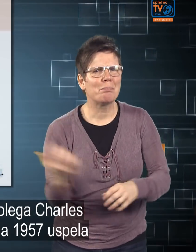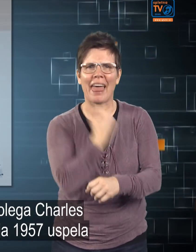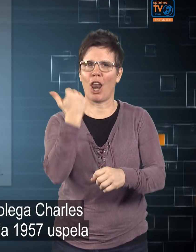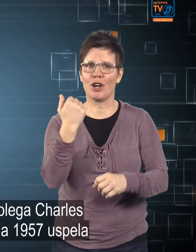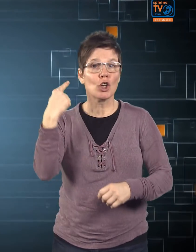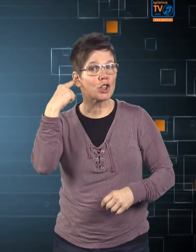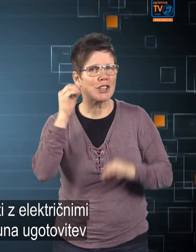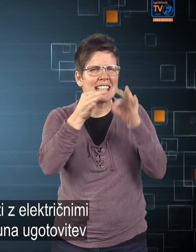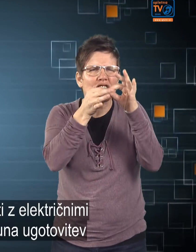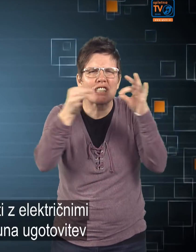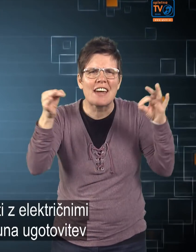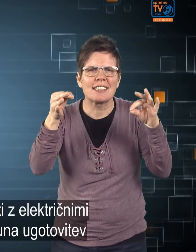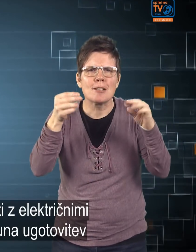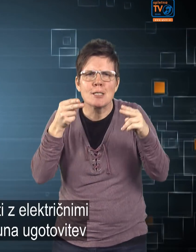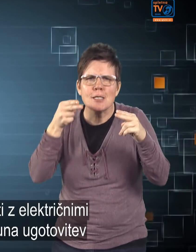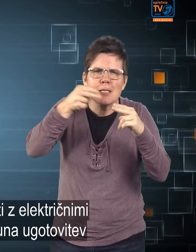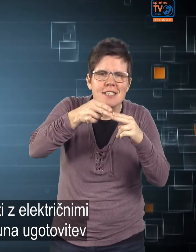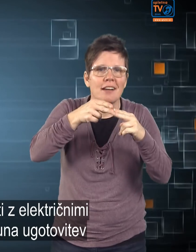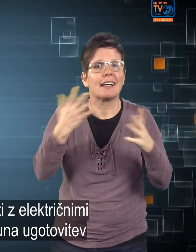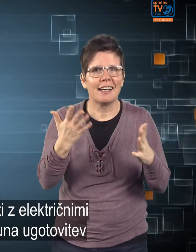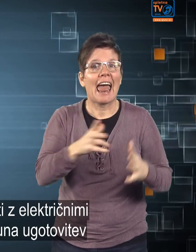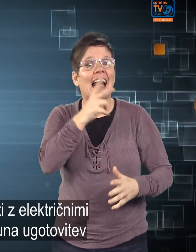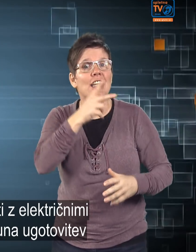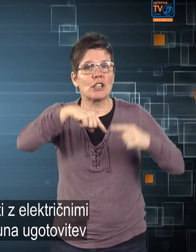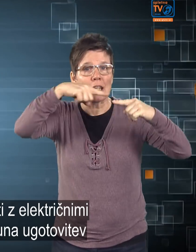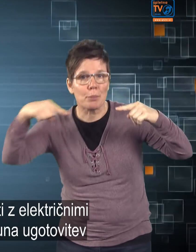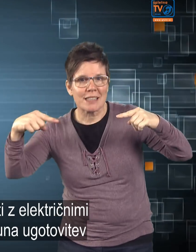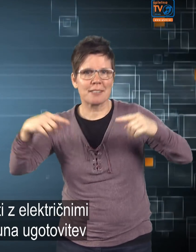spodbuditi z električnimi impulzi.